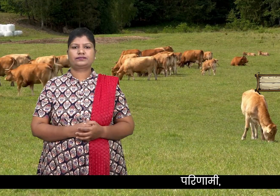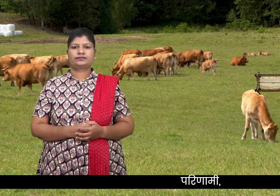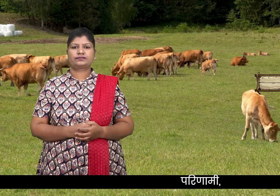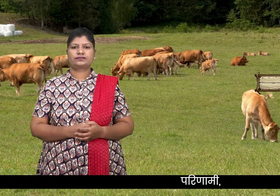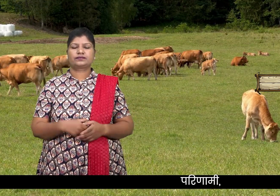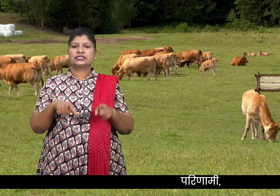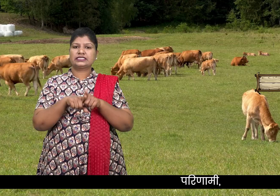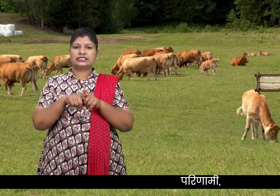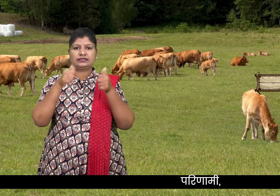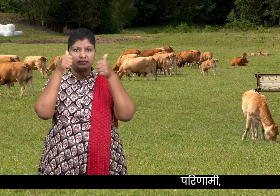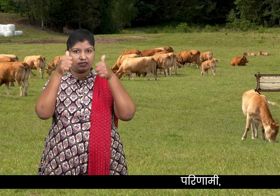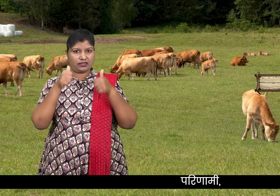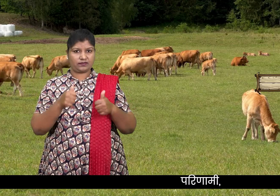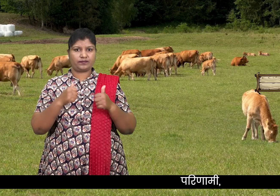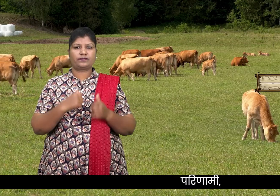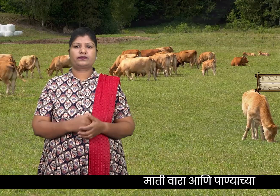परिणामी